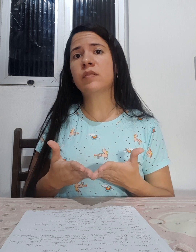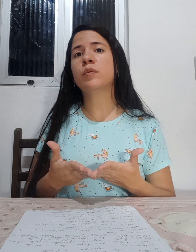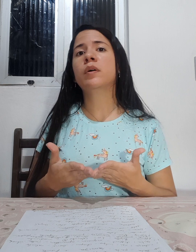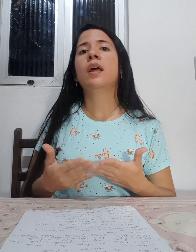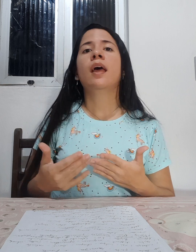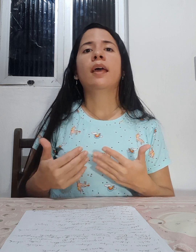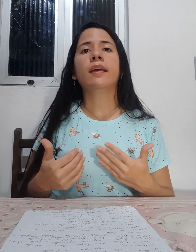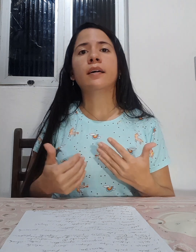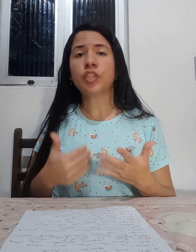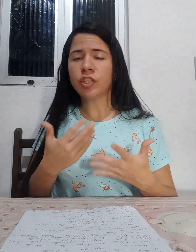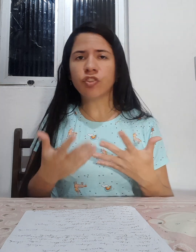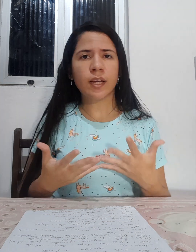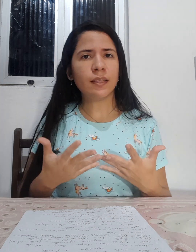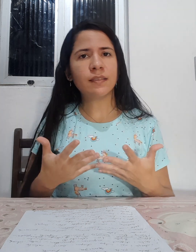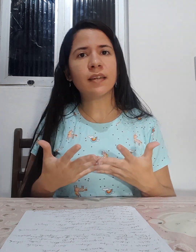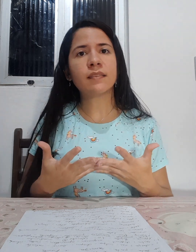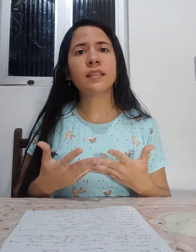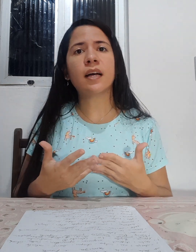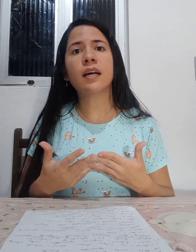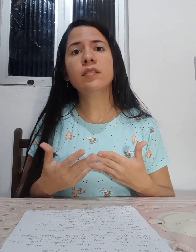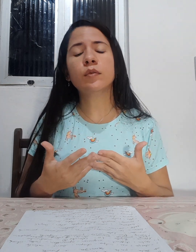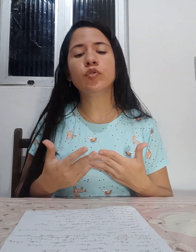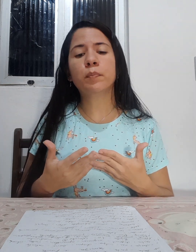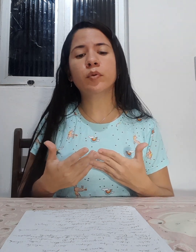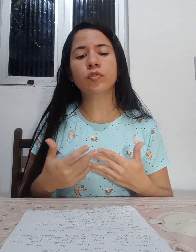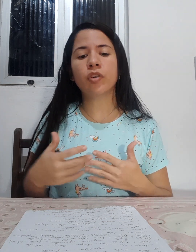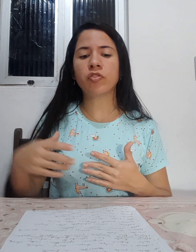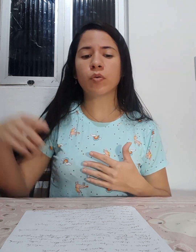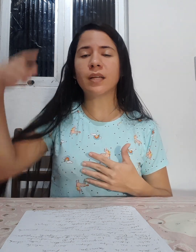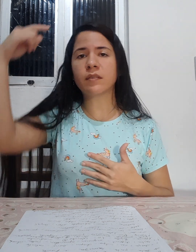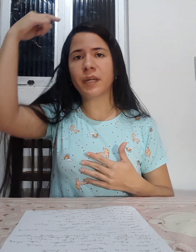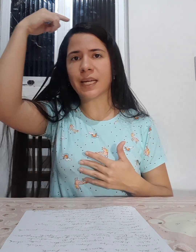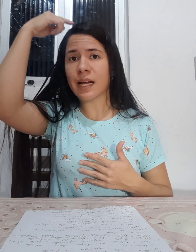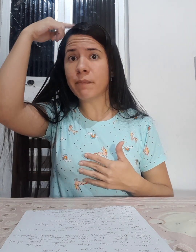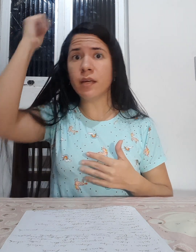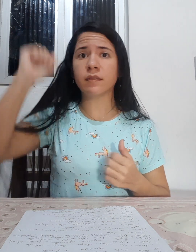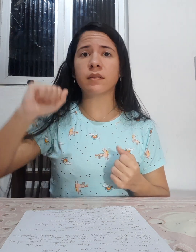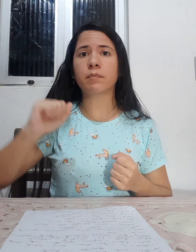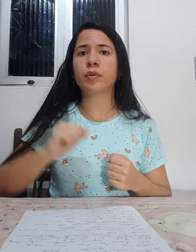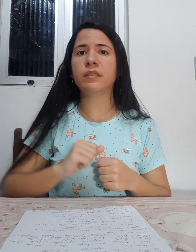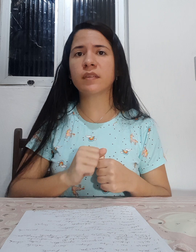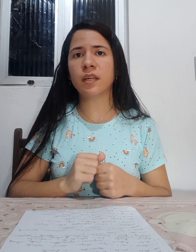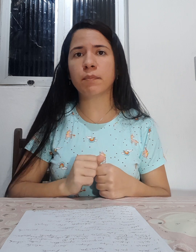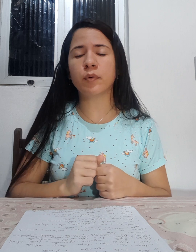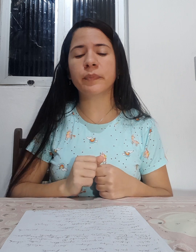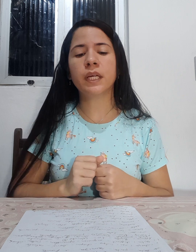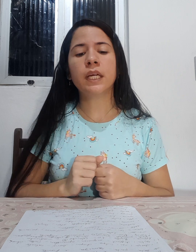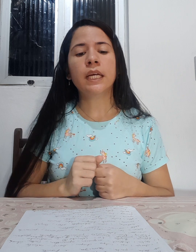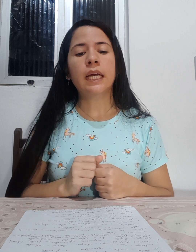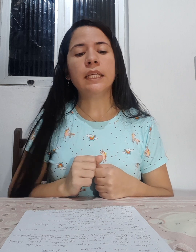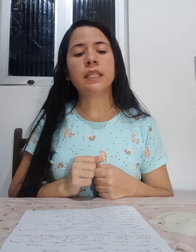exercício a gente realizar sinais onde o ponto de articulação é na cabeça, por exemplo.